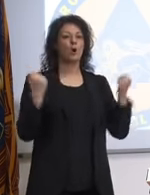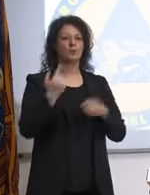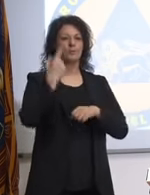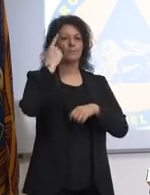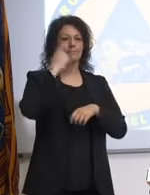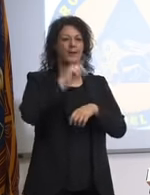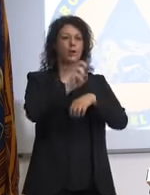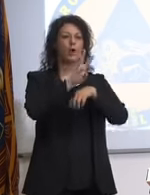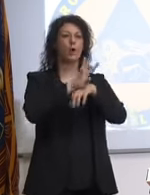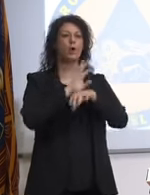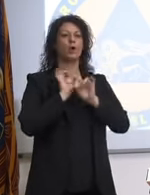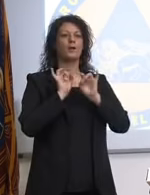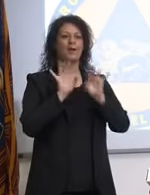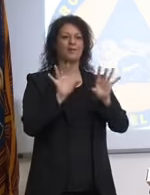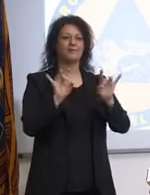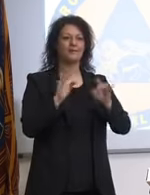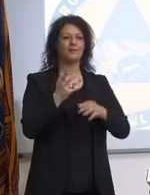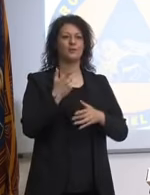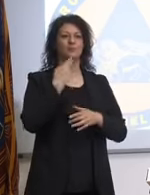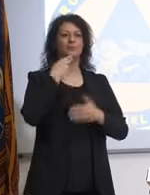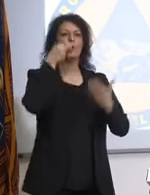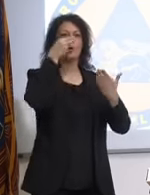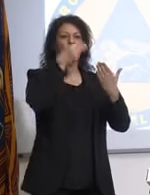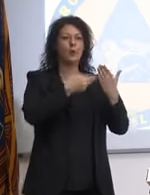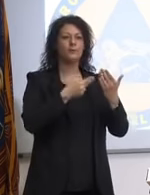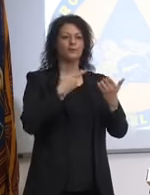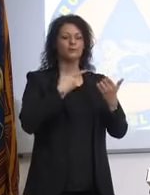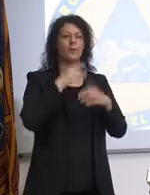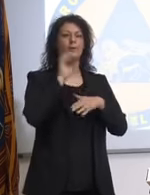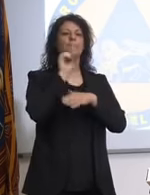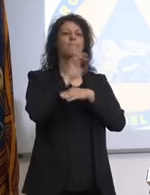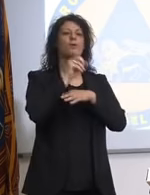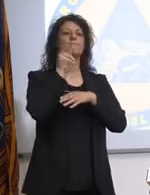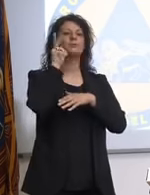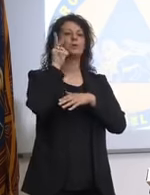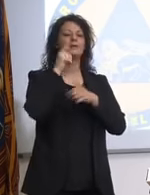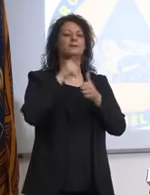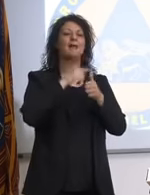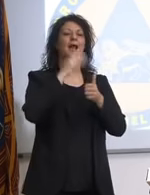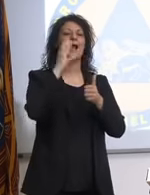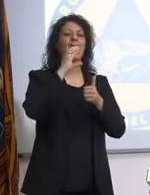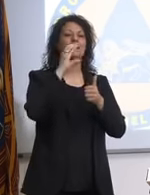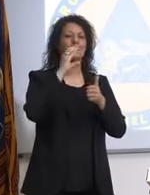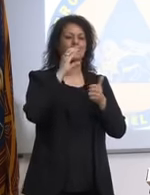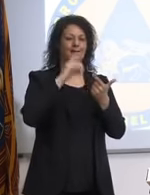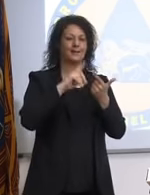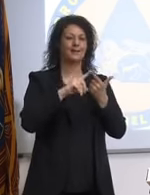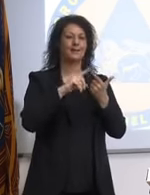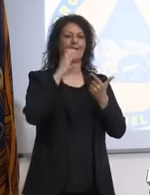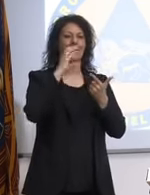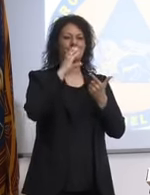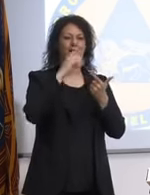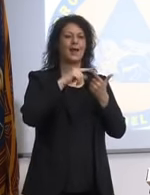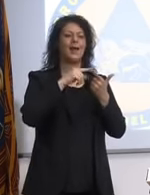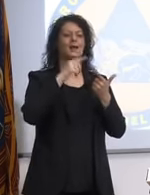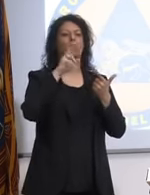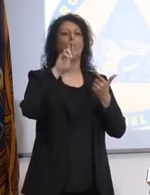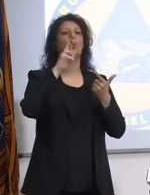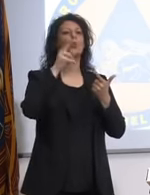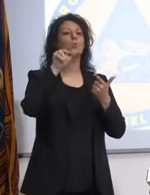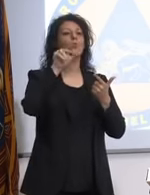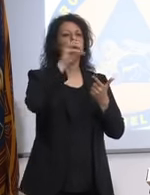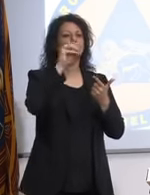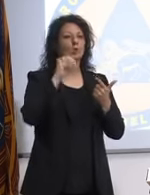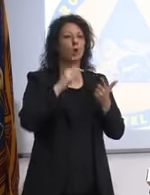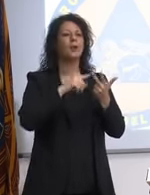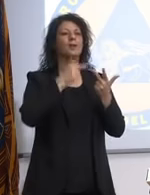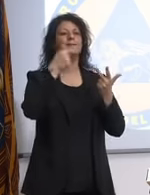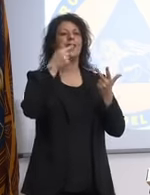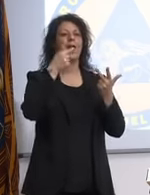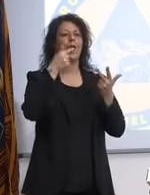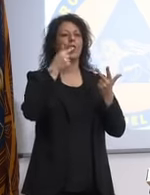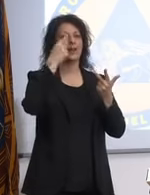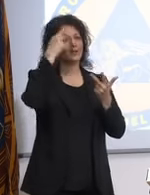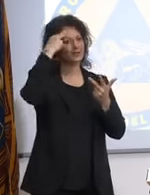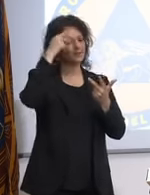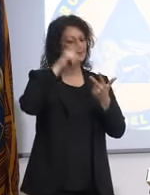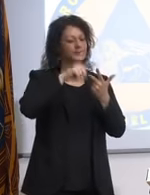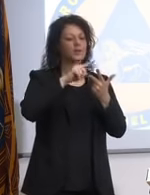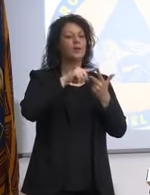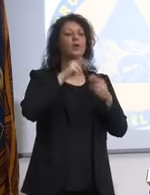camice, c'è la professoressa Tacconelli, Catelan e Russo, la dottoressa Russo, che vi ricordo che è colei che ha fatto il